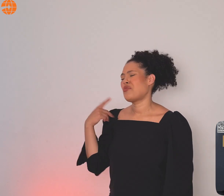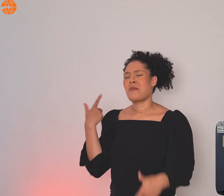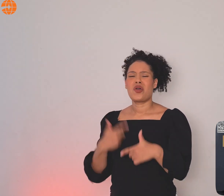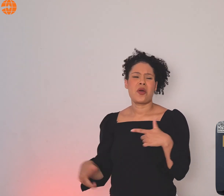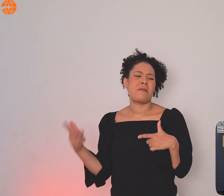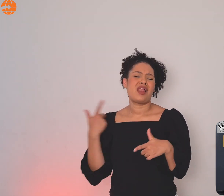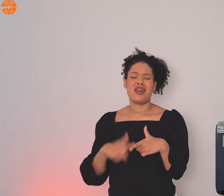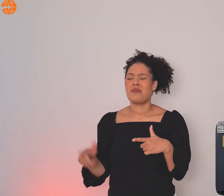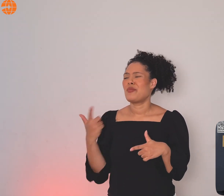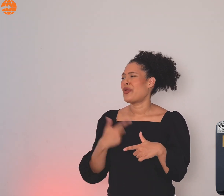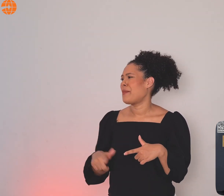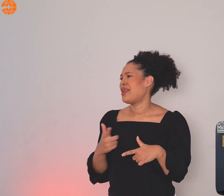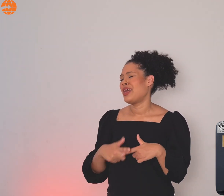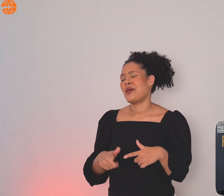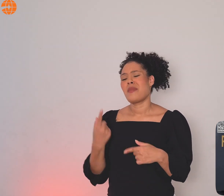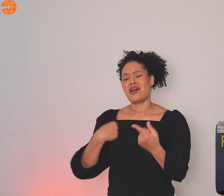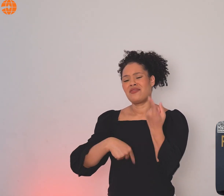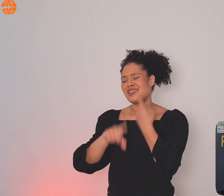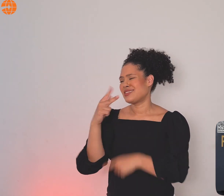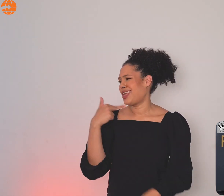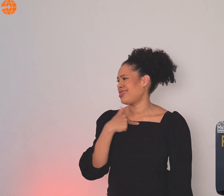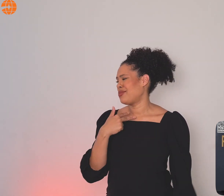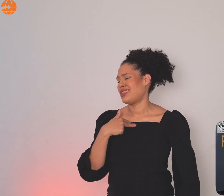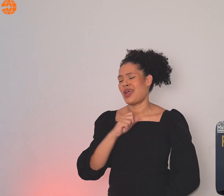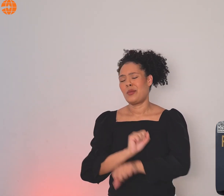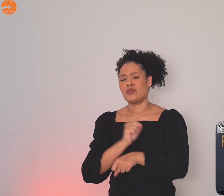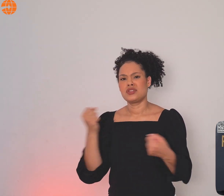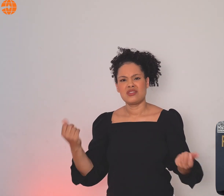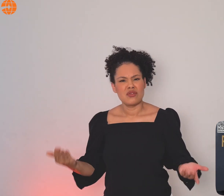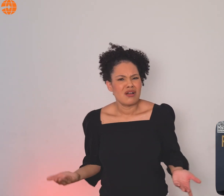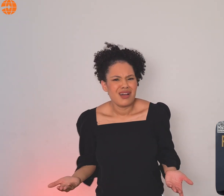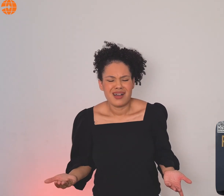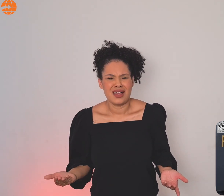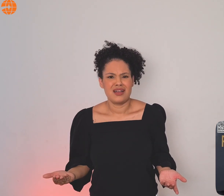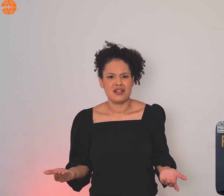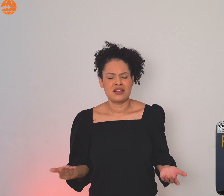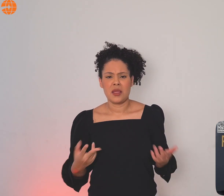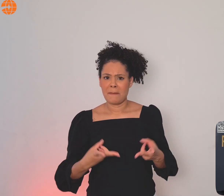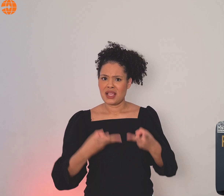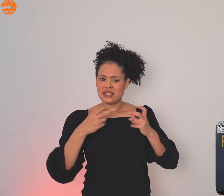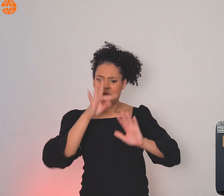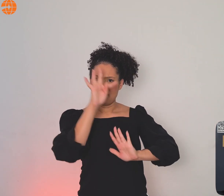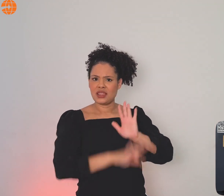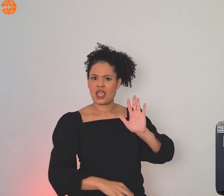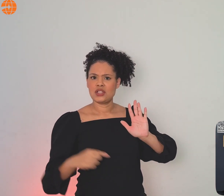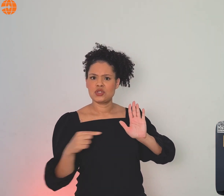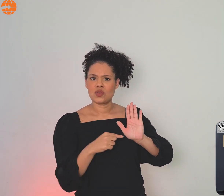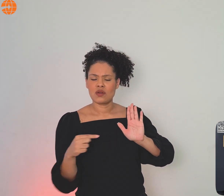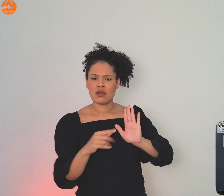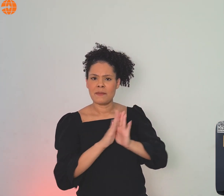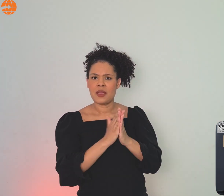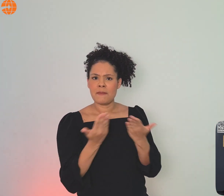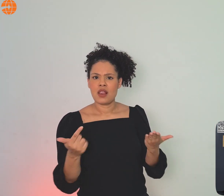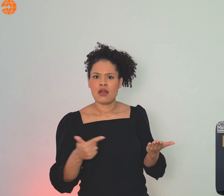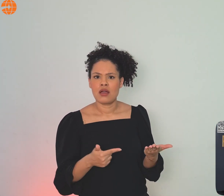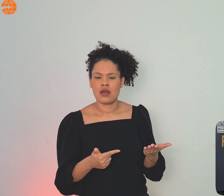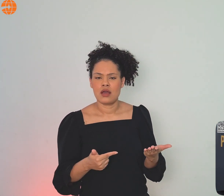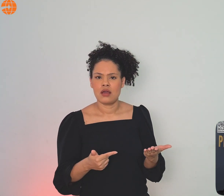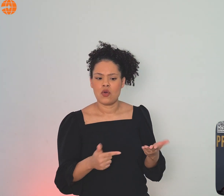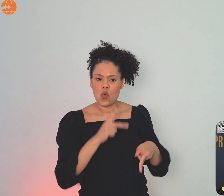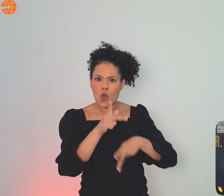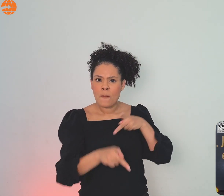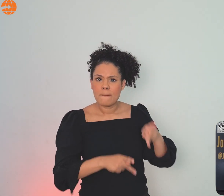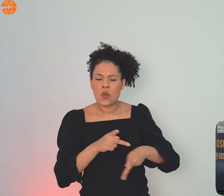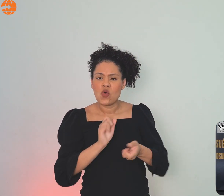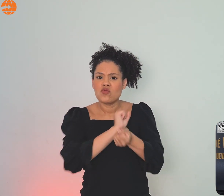uma olhada nesse texto. Esse povo era escravo. Esse povo sofria. Esse